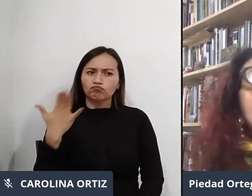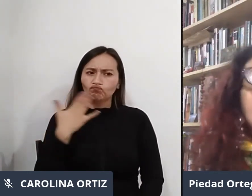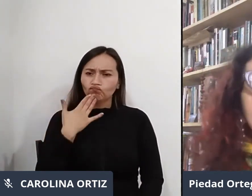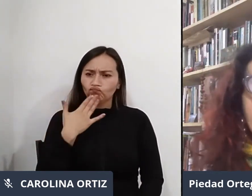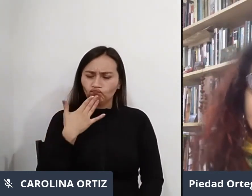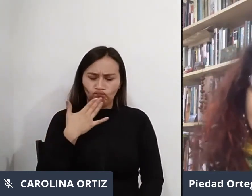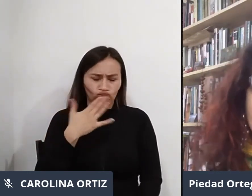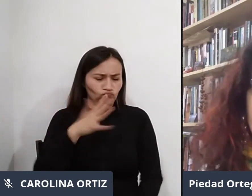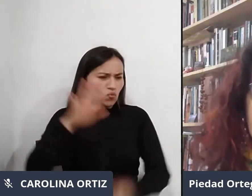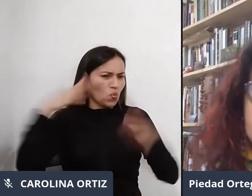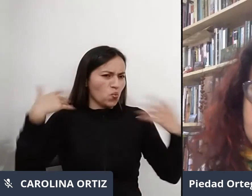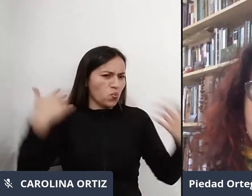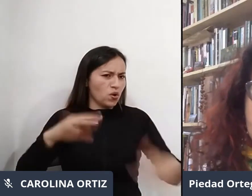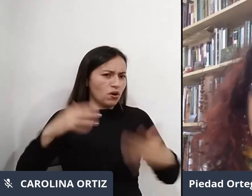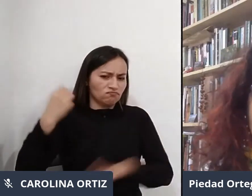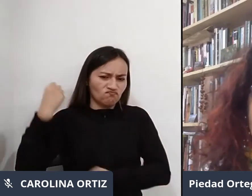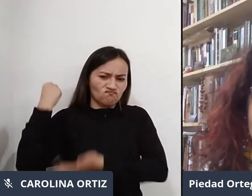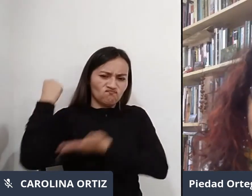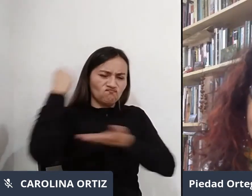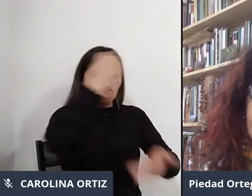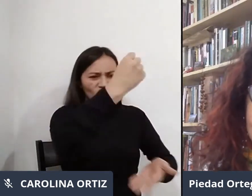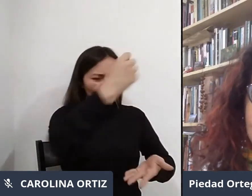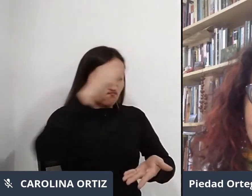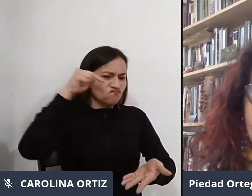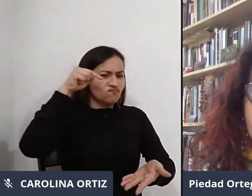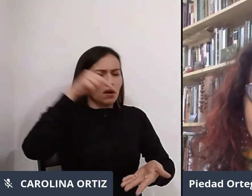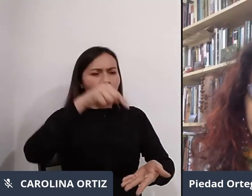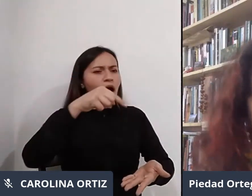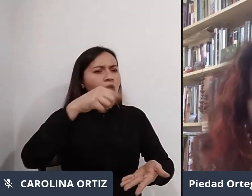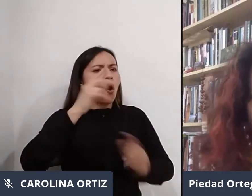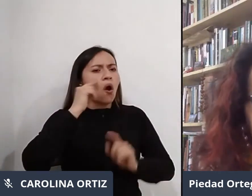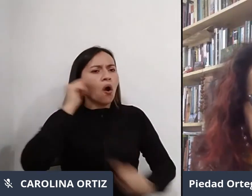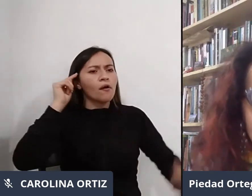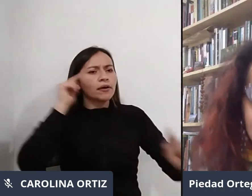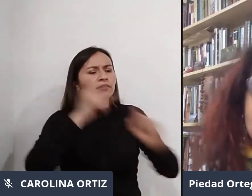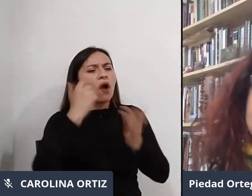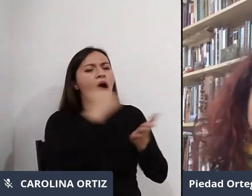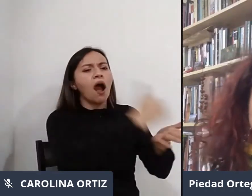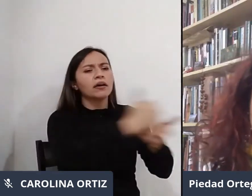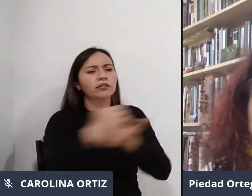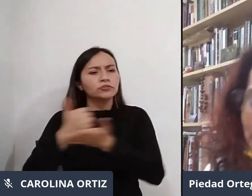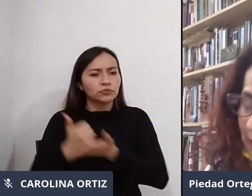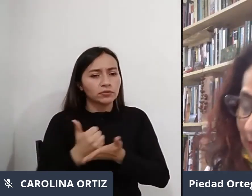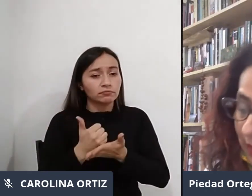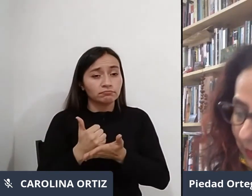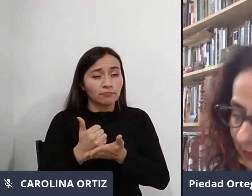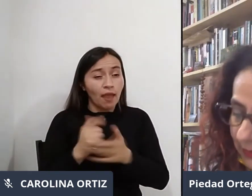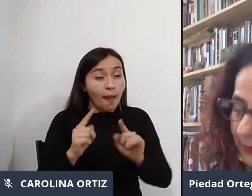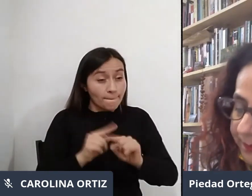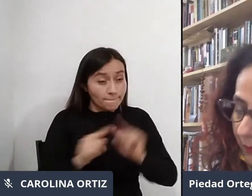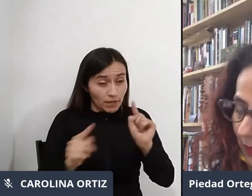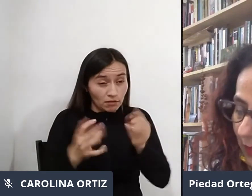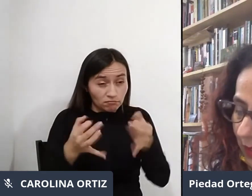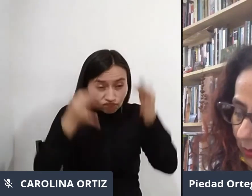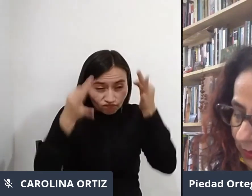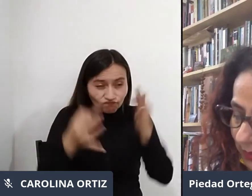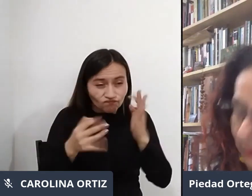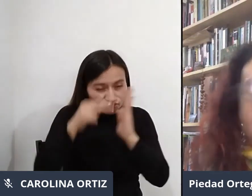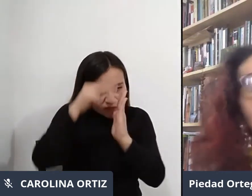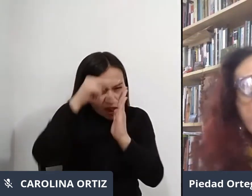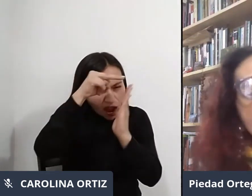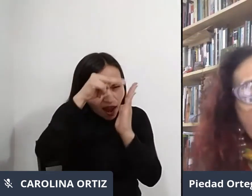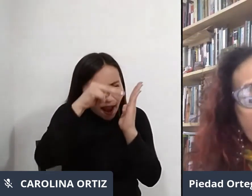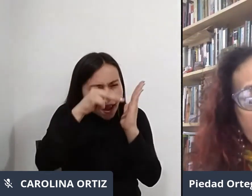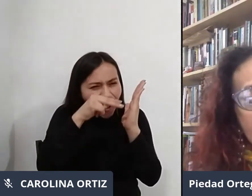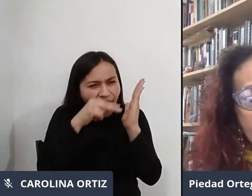para ayudas en el marco de esta crisis. Pero si ustedes pueden leer detenidamente en qué